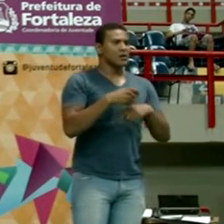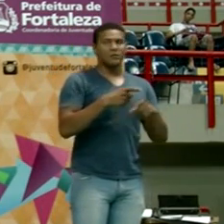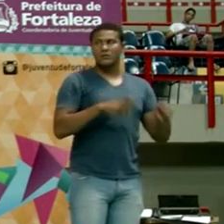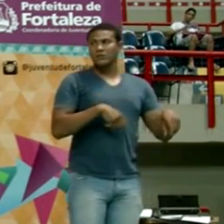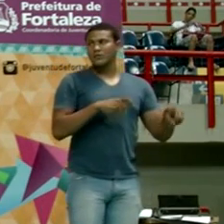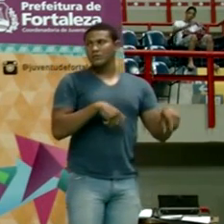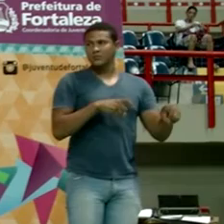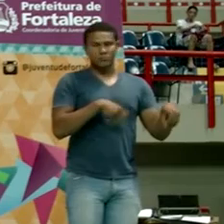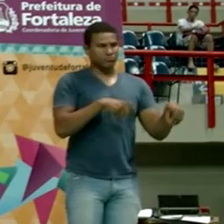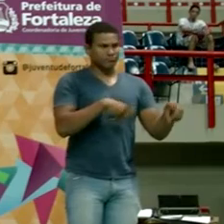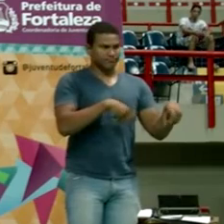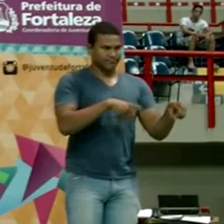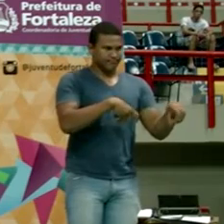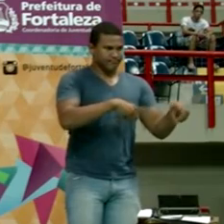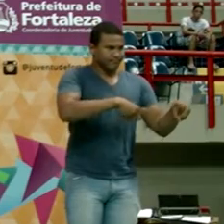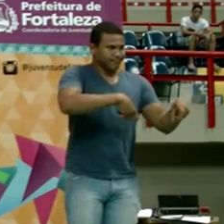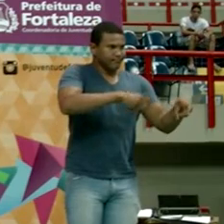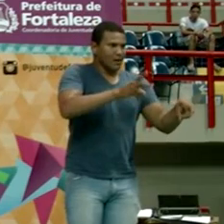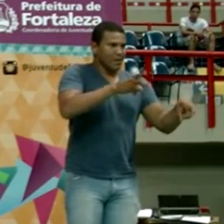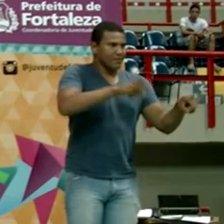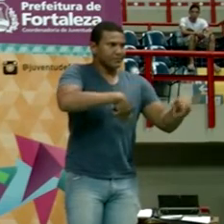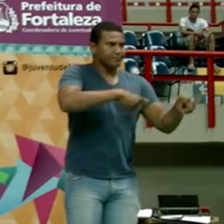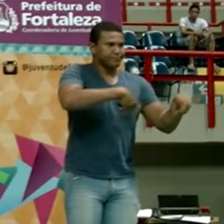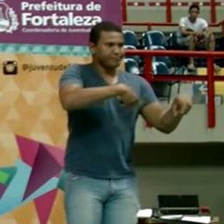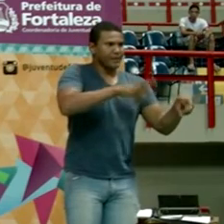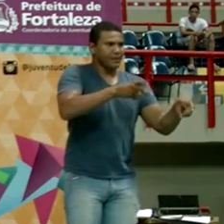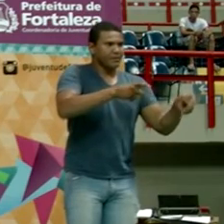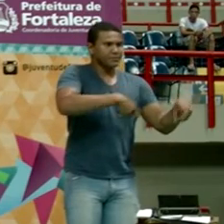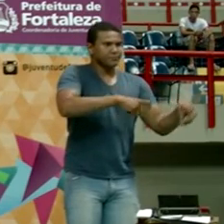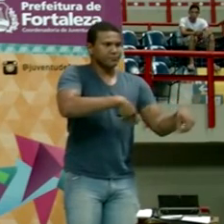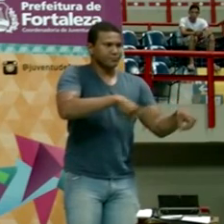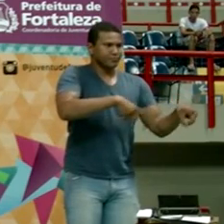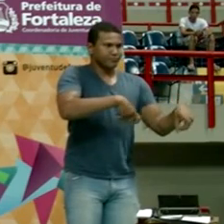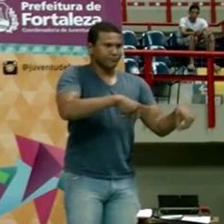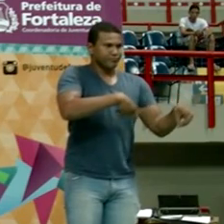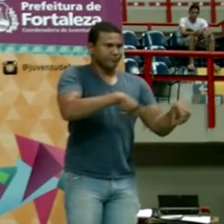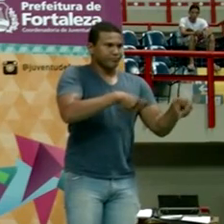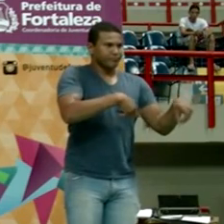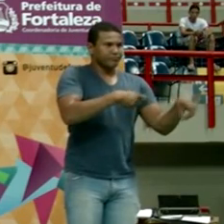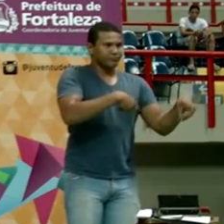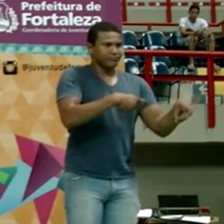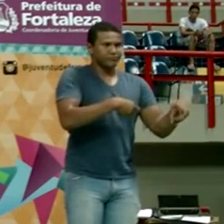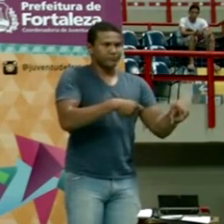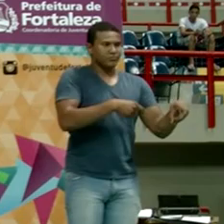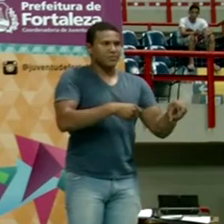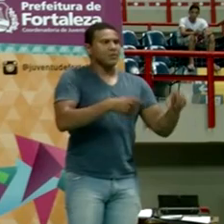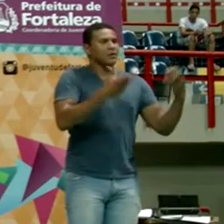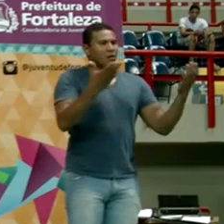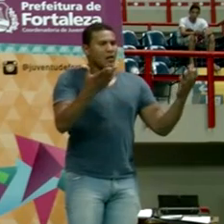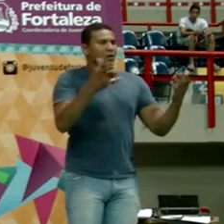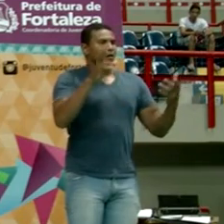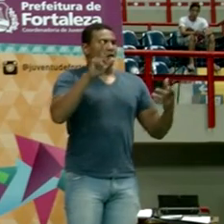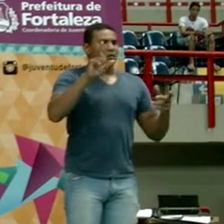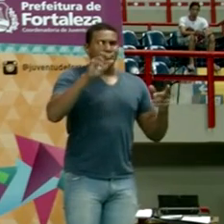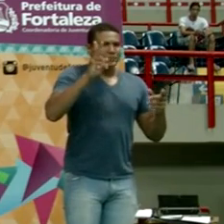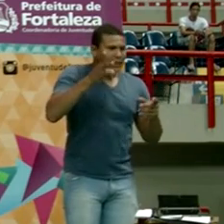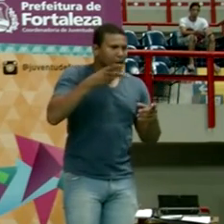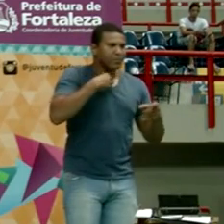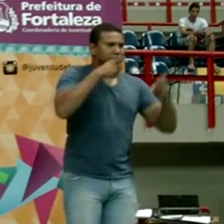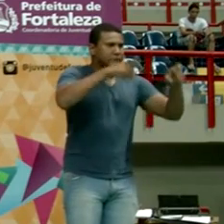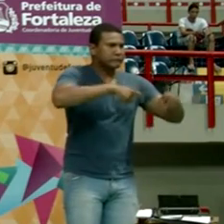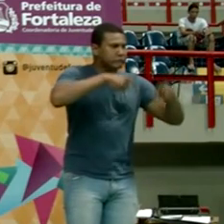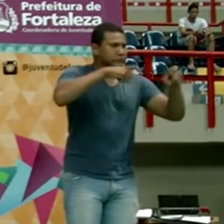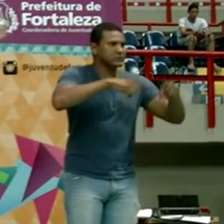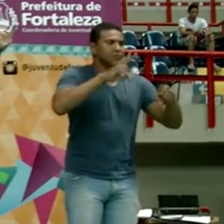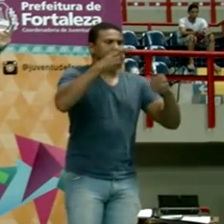Agricultura. O Brasil continuava um país agrícola. O Brasil continuava um país rural. A